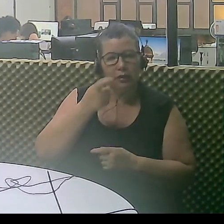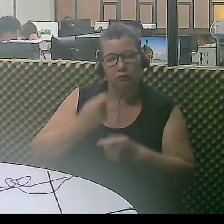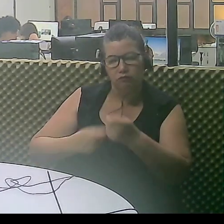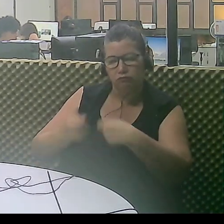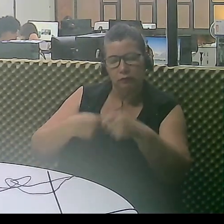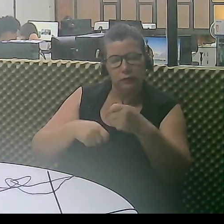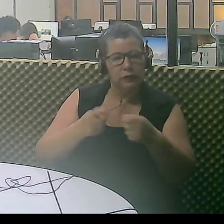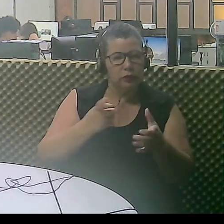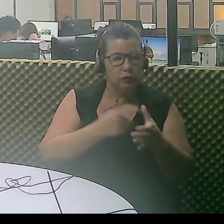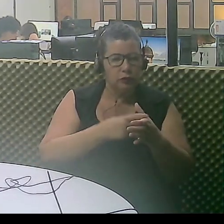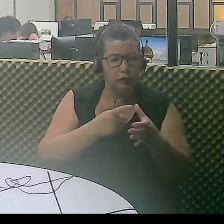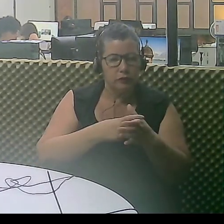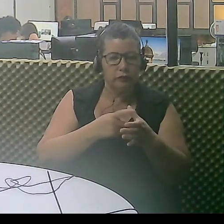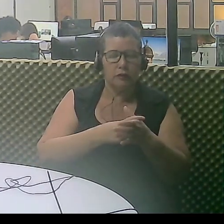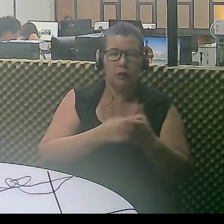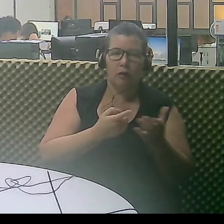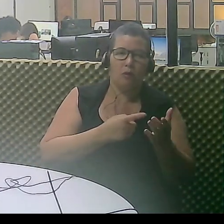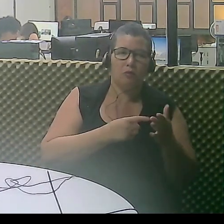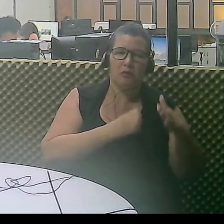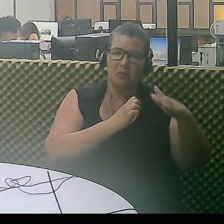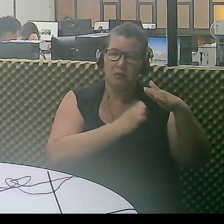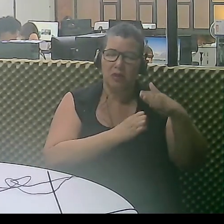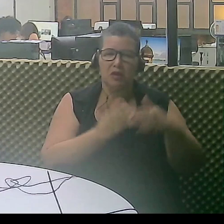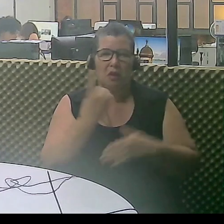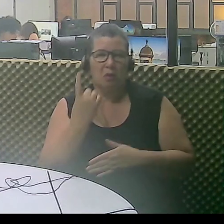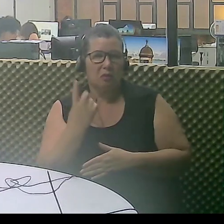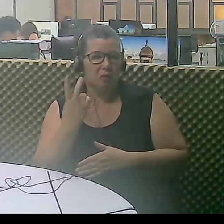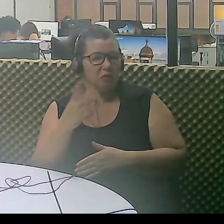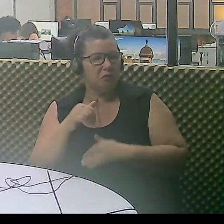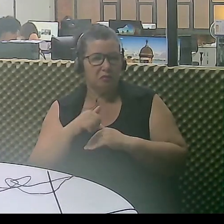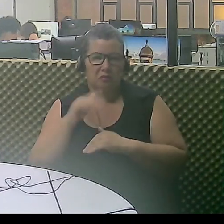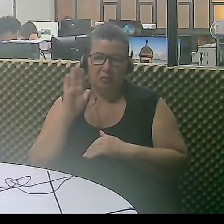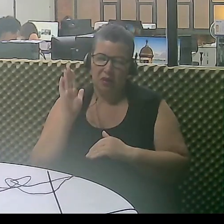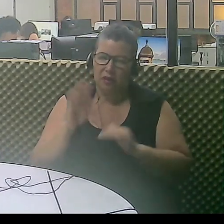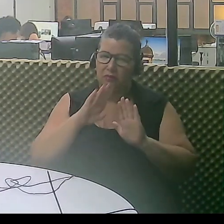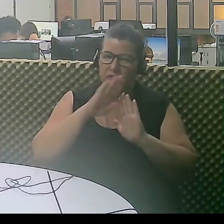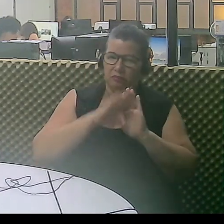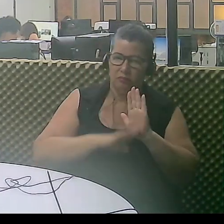débitos junto a uma ou mais empresas que compõem a lista.